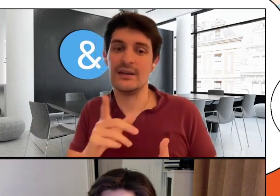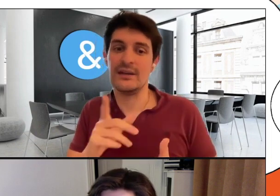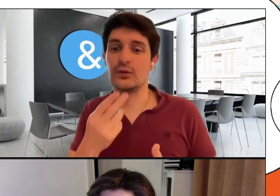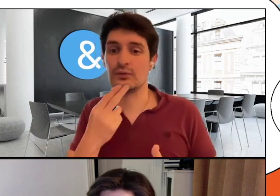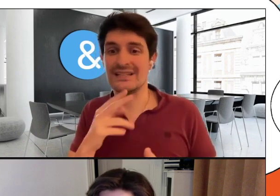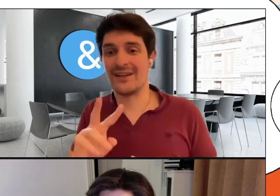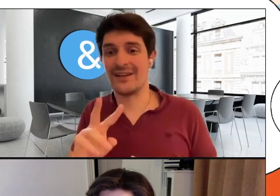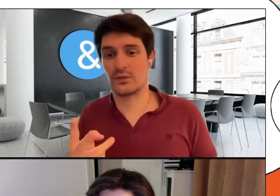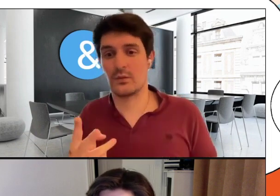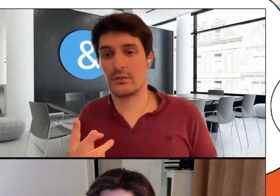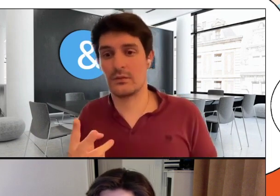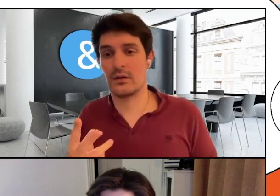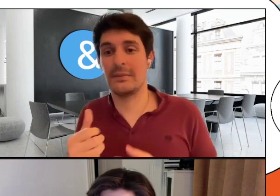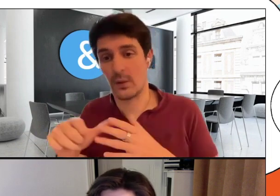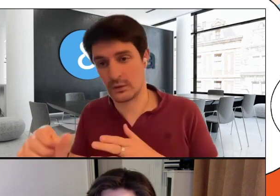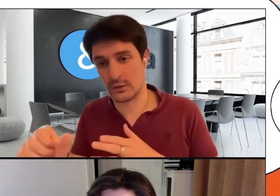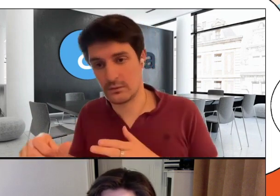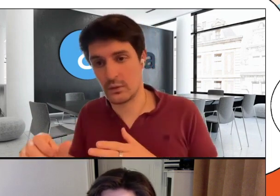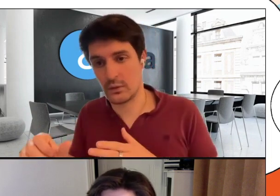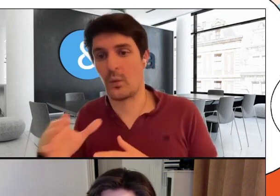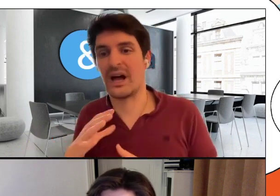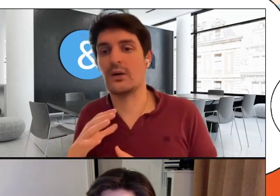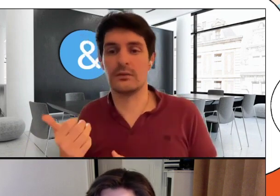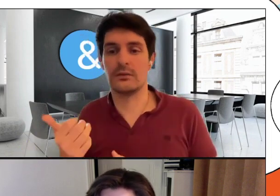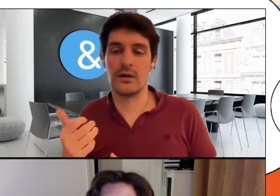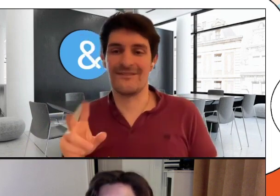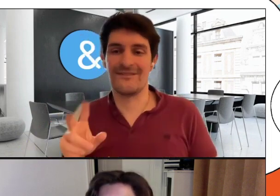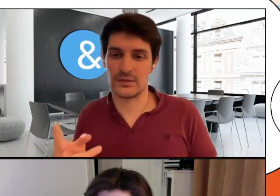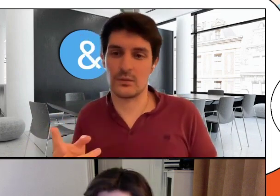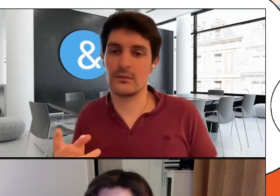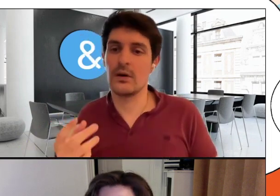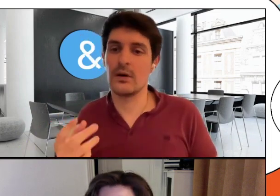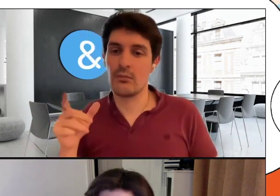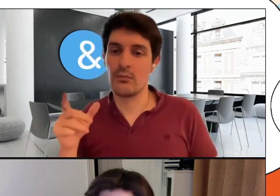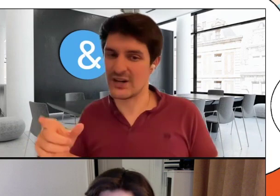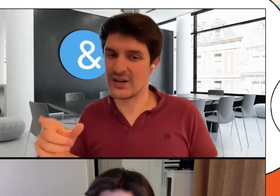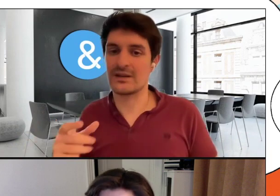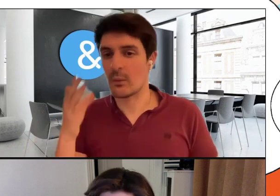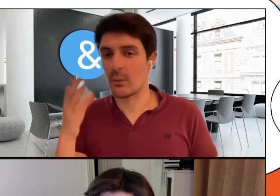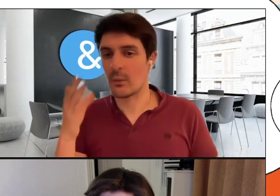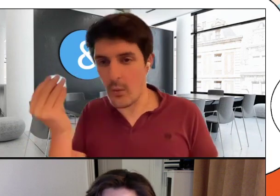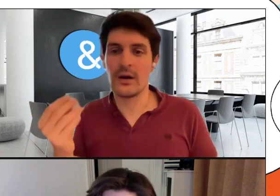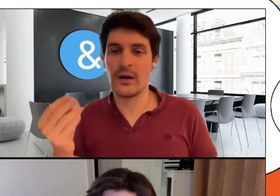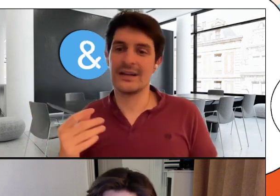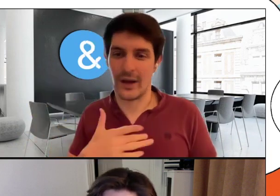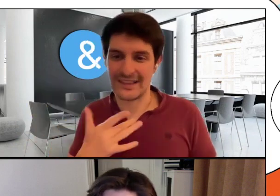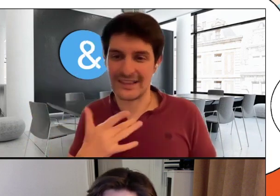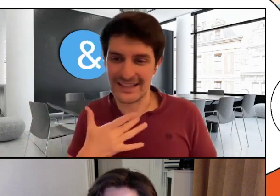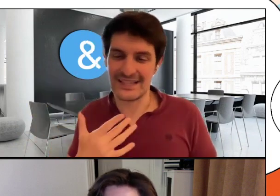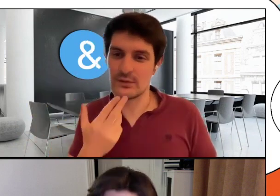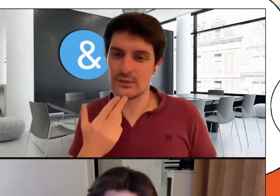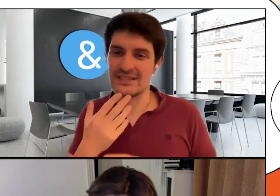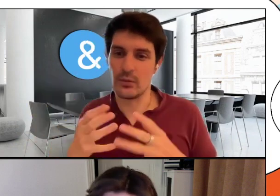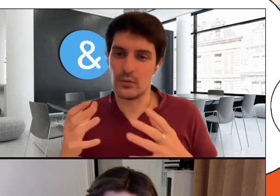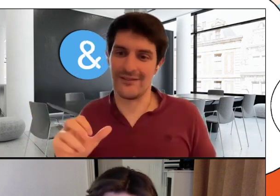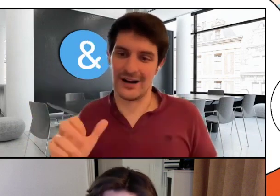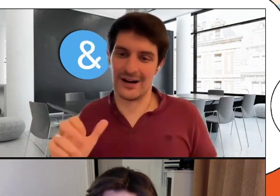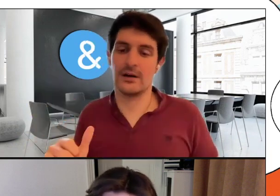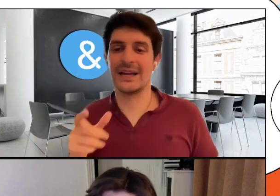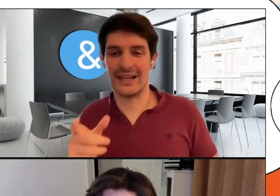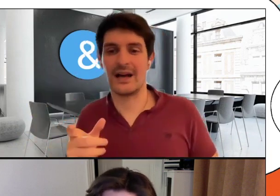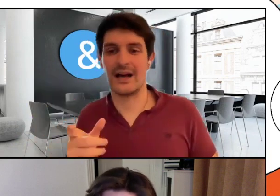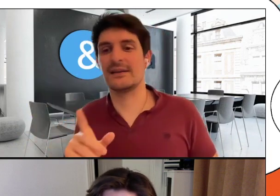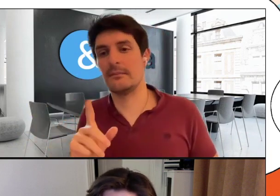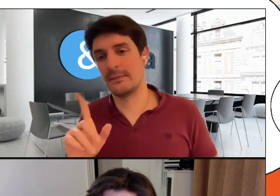la version payante. Donc, on a une version pour les gens qui sont pros, qui sont intéressés d'utiliser beaucoup Ava. Et là,